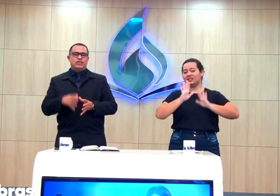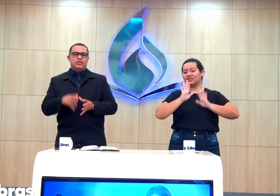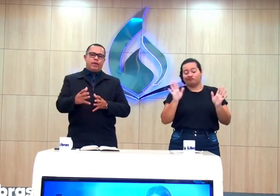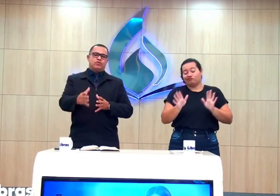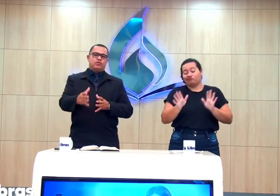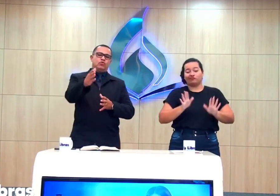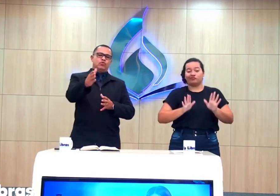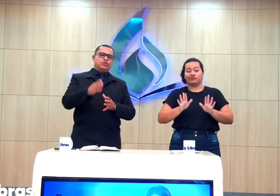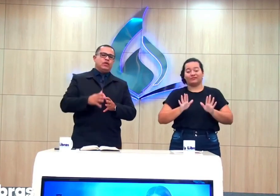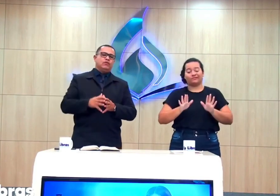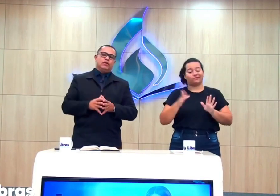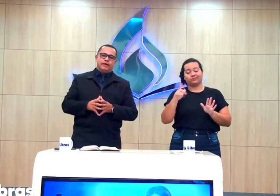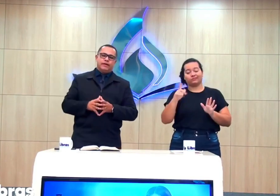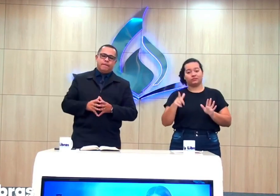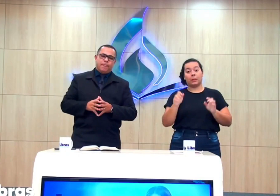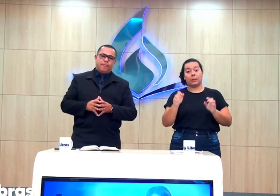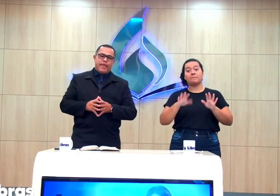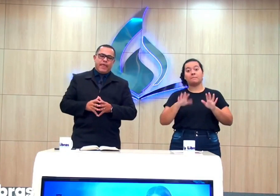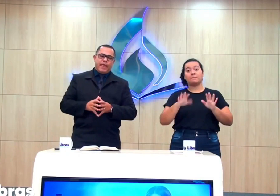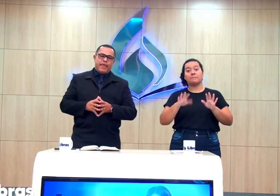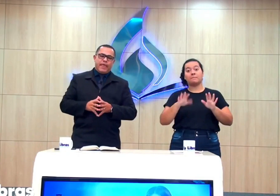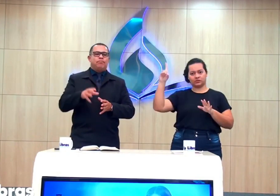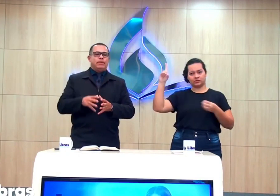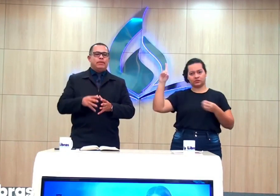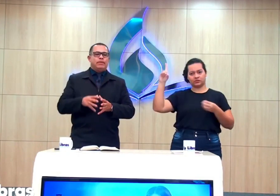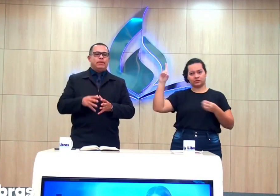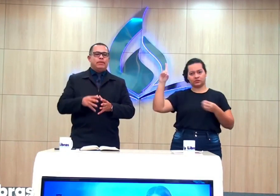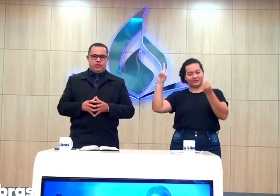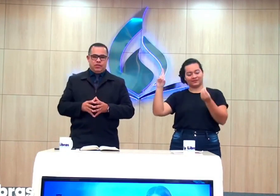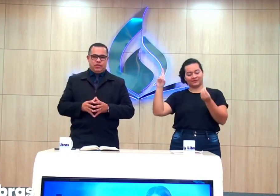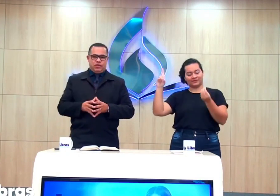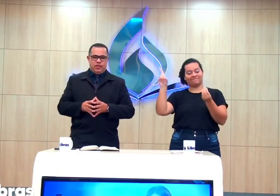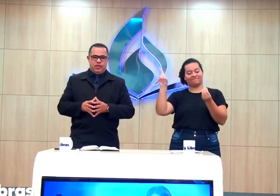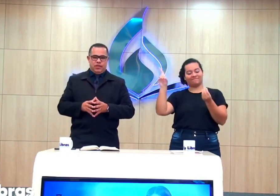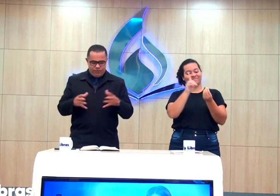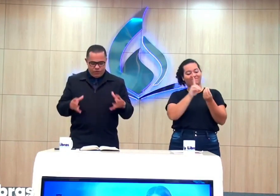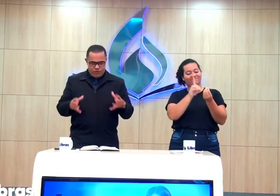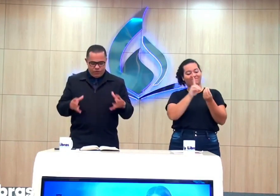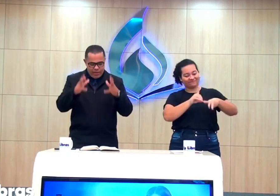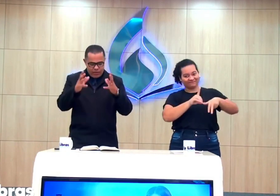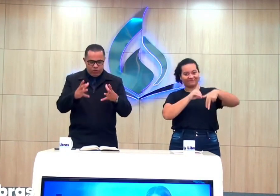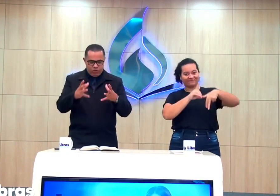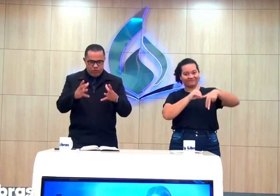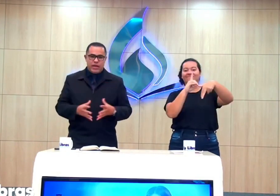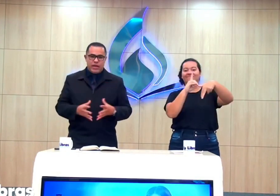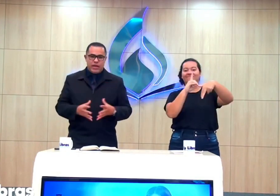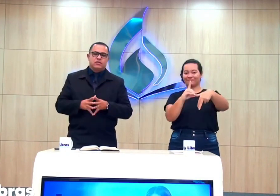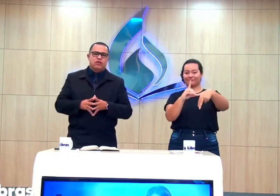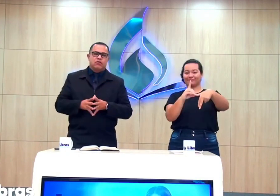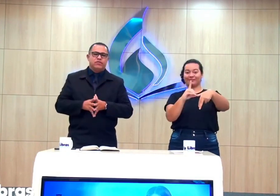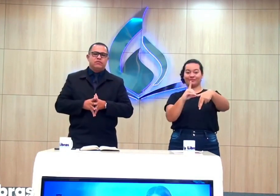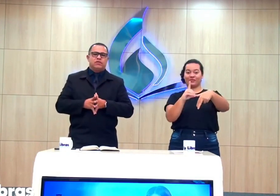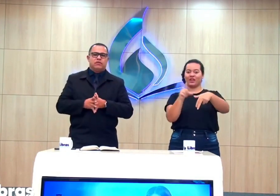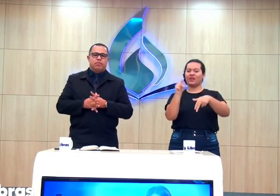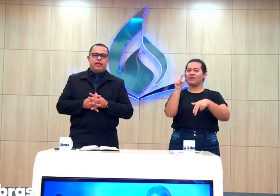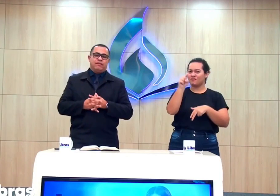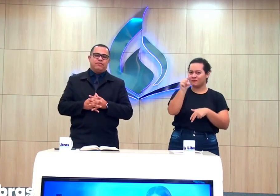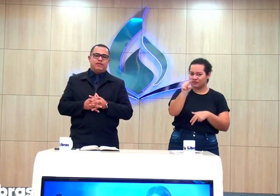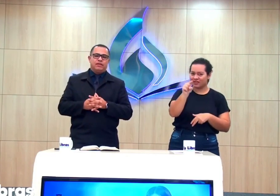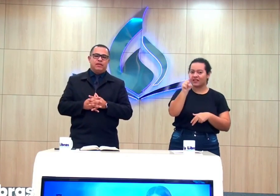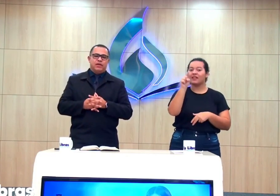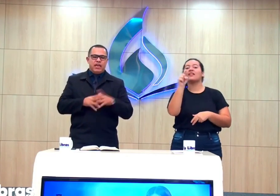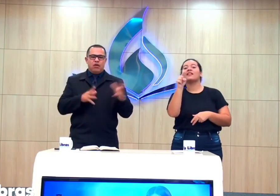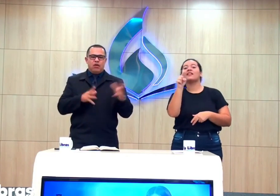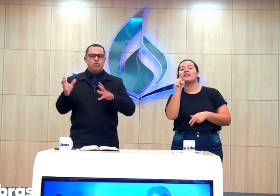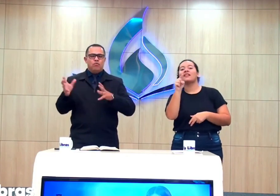o bom pastor, o Senhor, Ele está presente. E se você aí do outro lado que está ouvindo esta